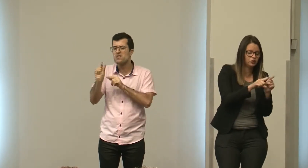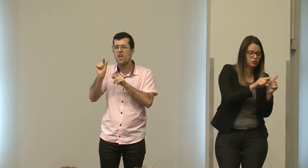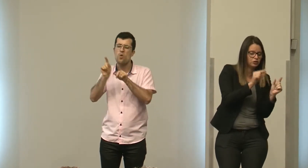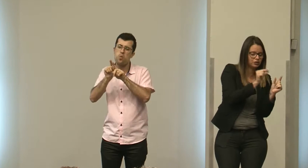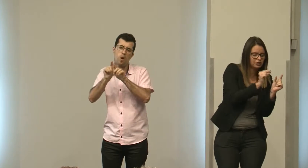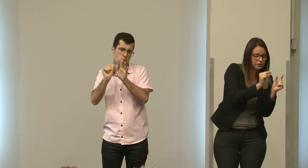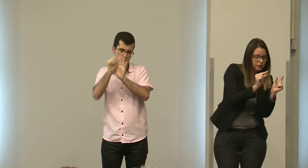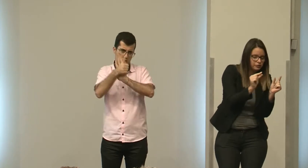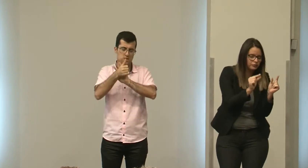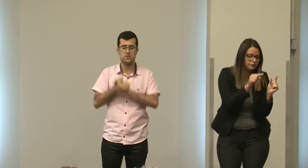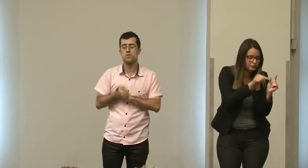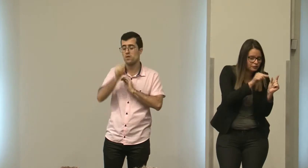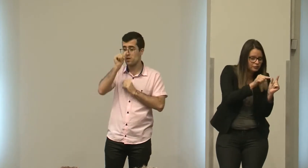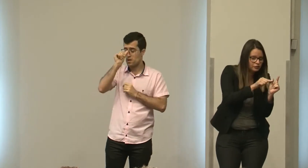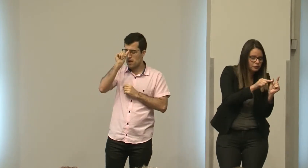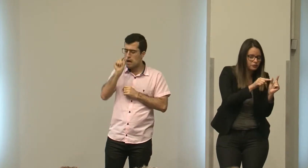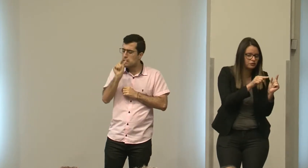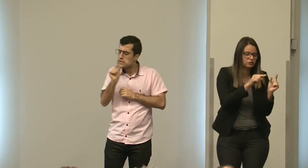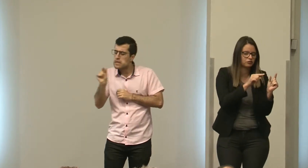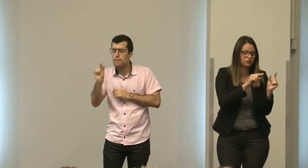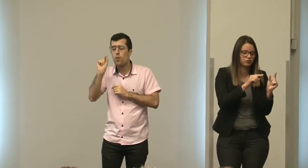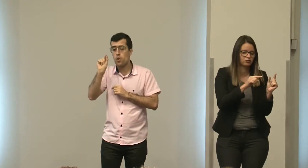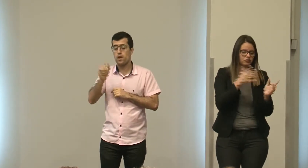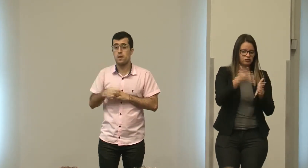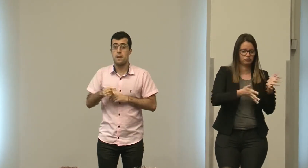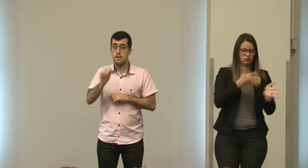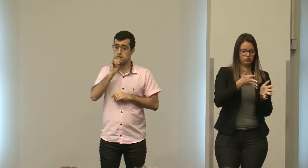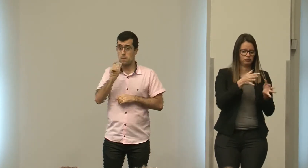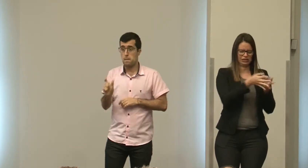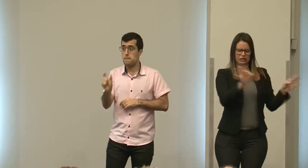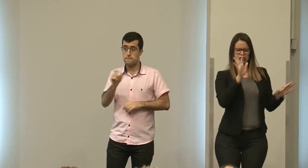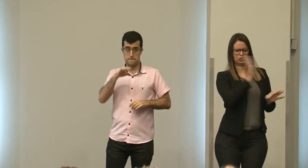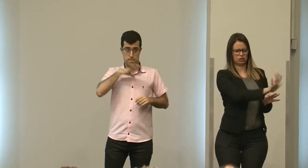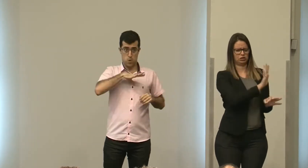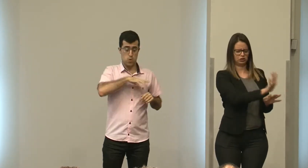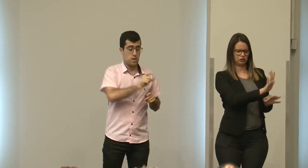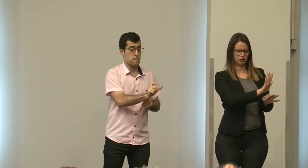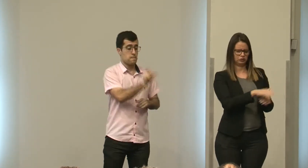segmentos desses sinais, né? As partes mínimas.